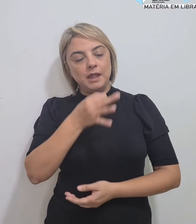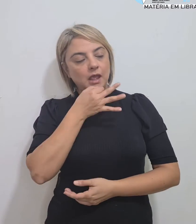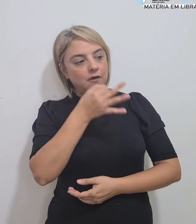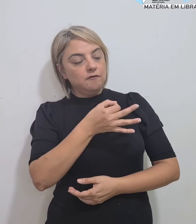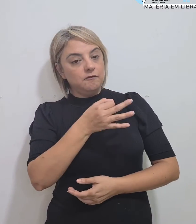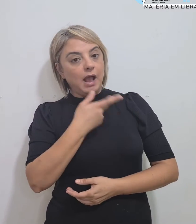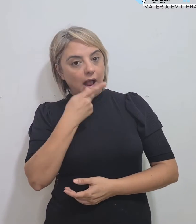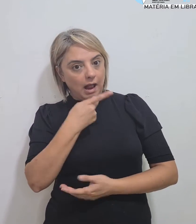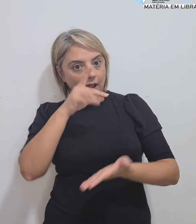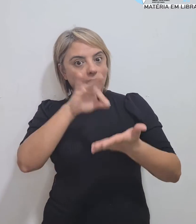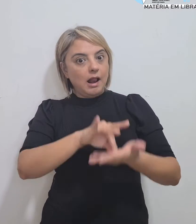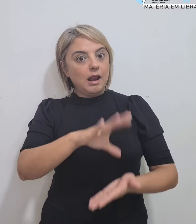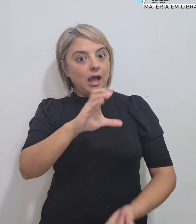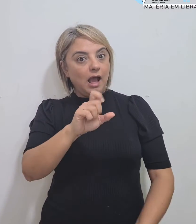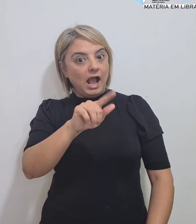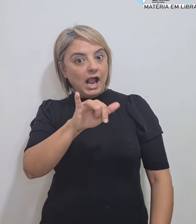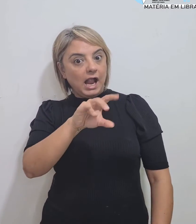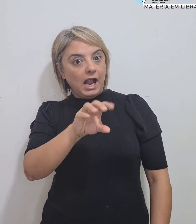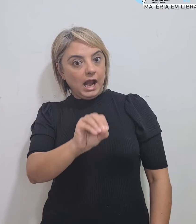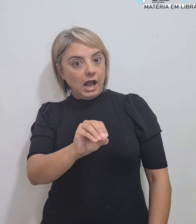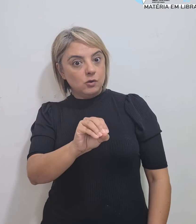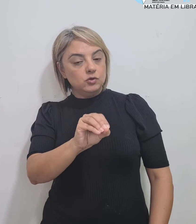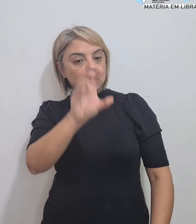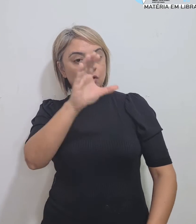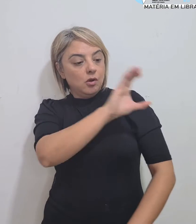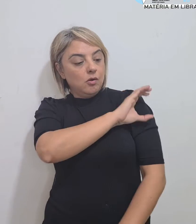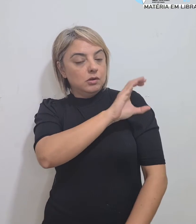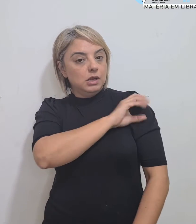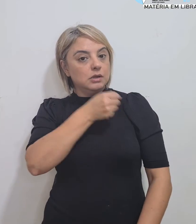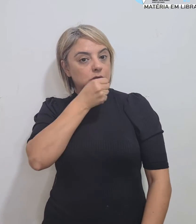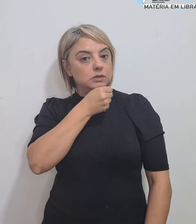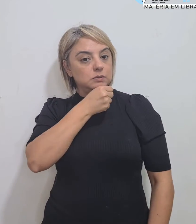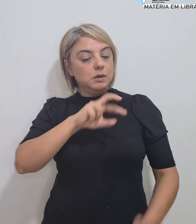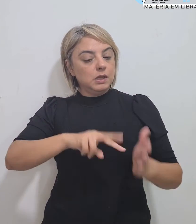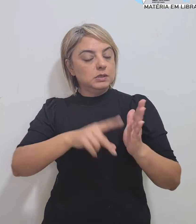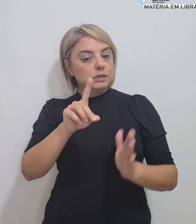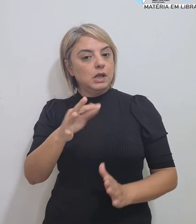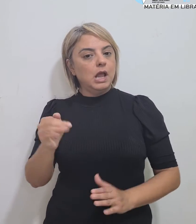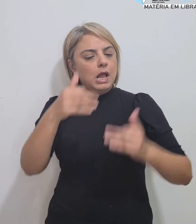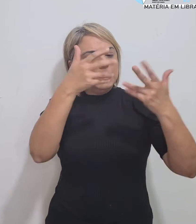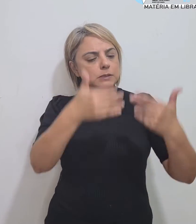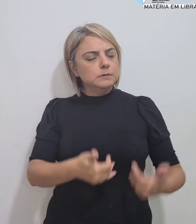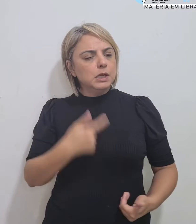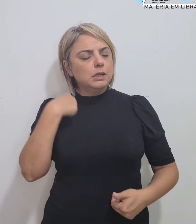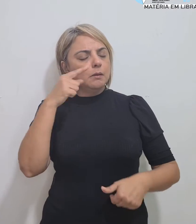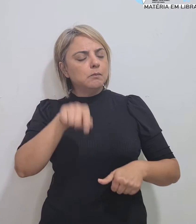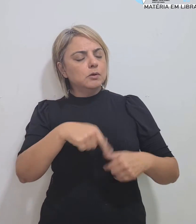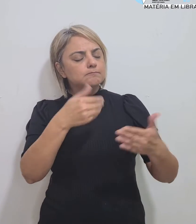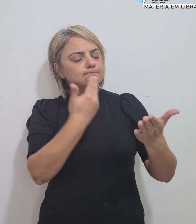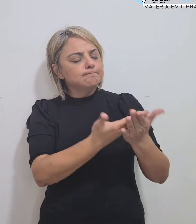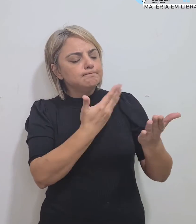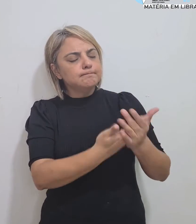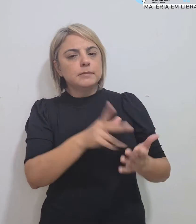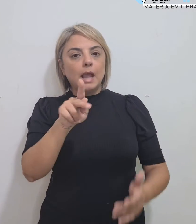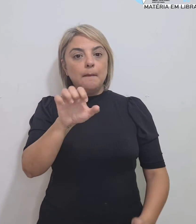afirma Cláudio Antunes, coordenador de imprensa do SimproDF. Ele explica que após estudo da PEC, o